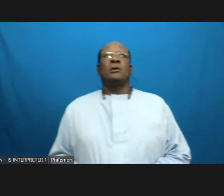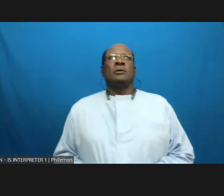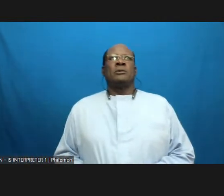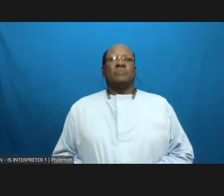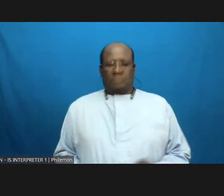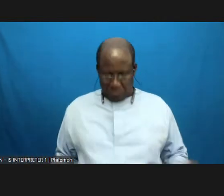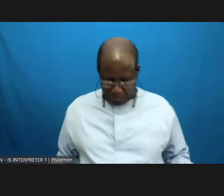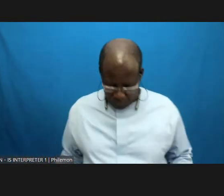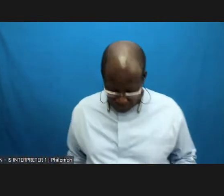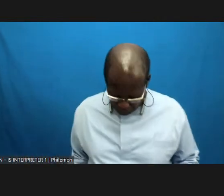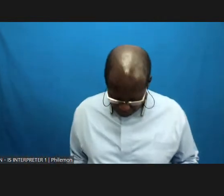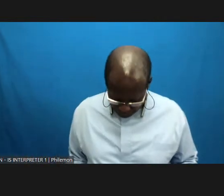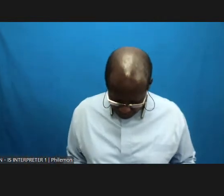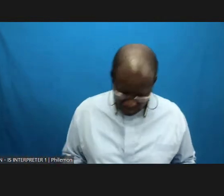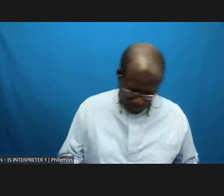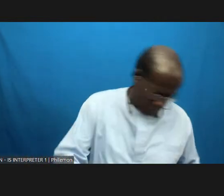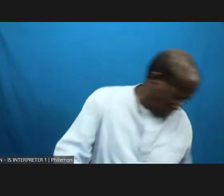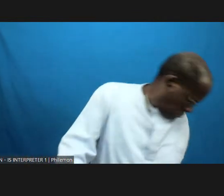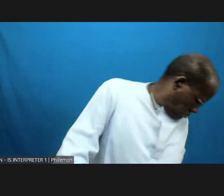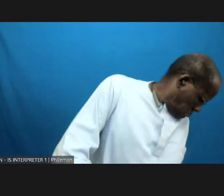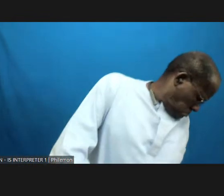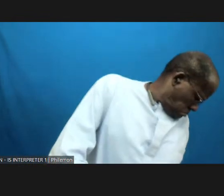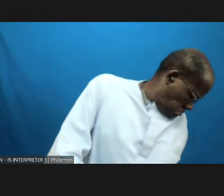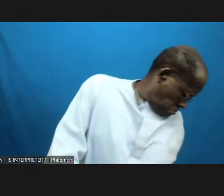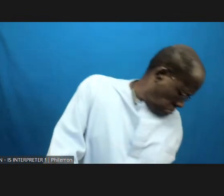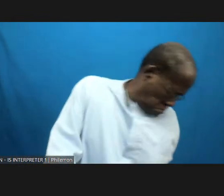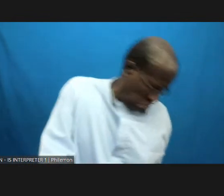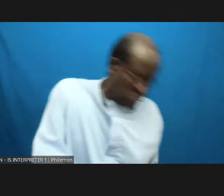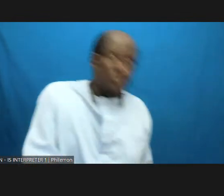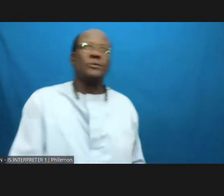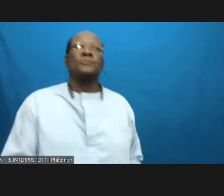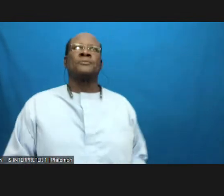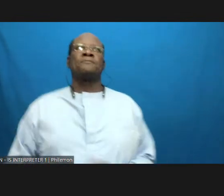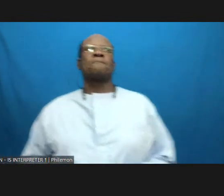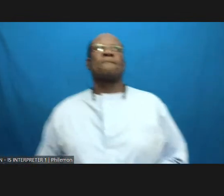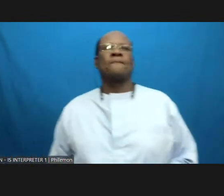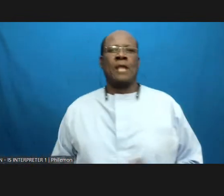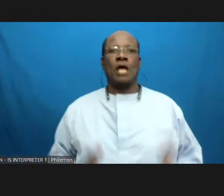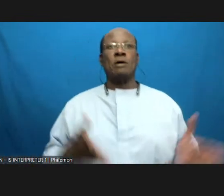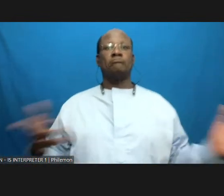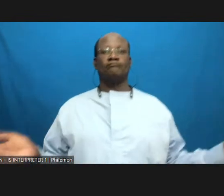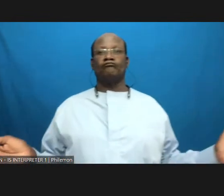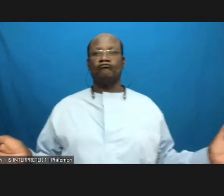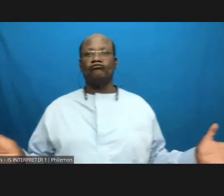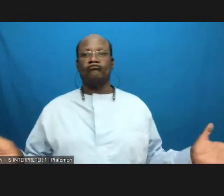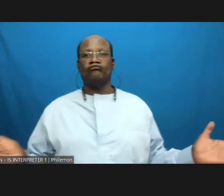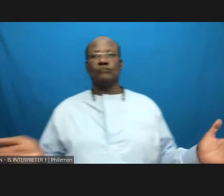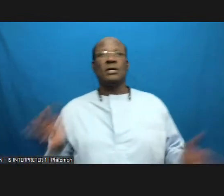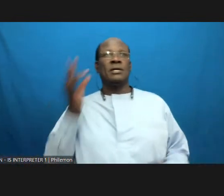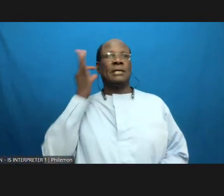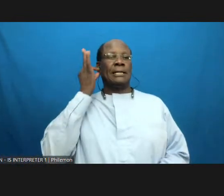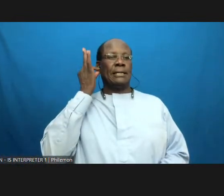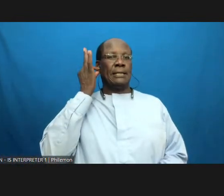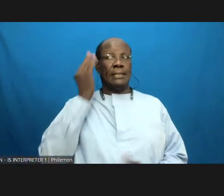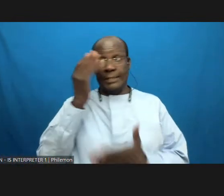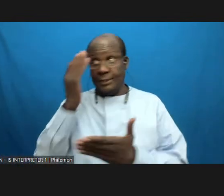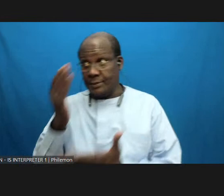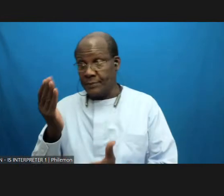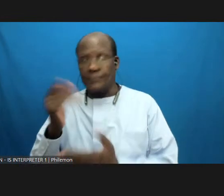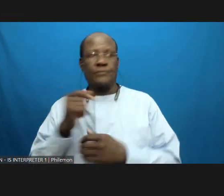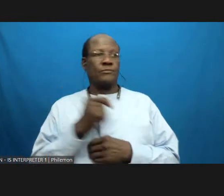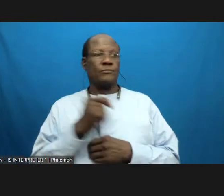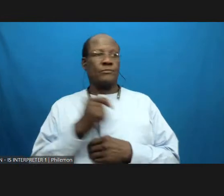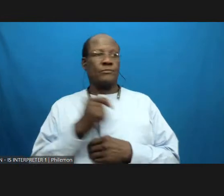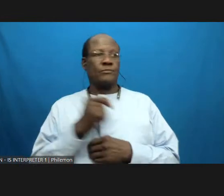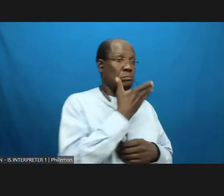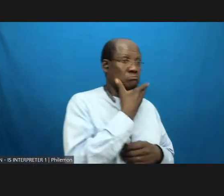quelques rapporteurs qui reviennent et dès que Dès qu'ils sont sur place,